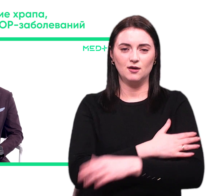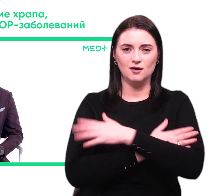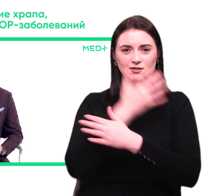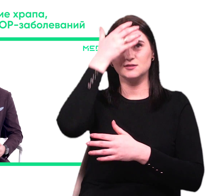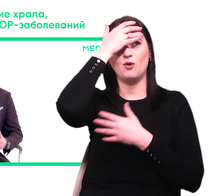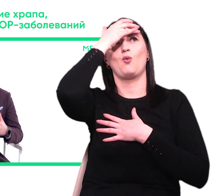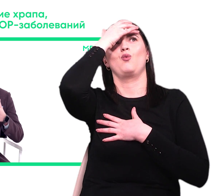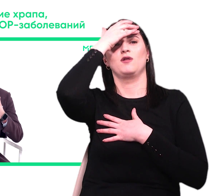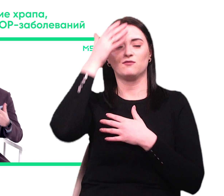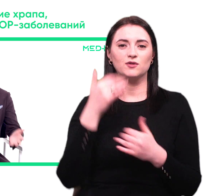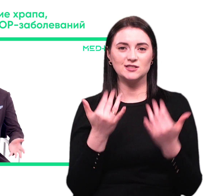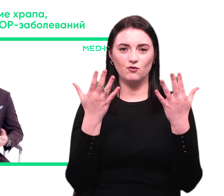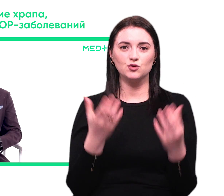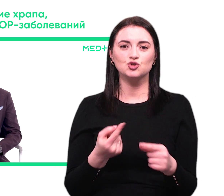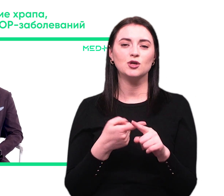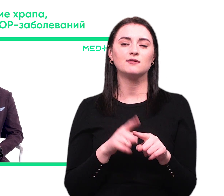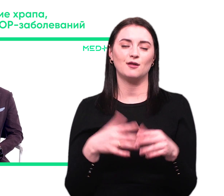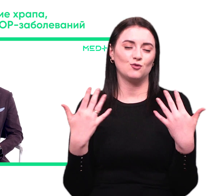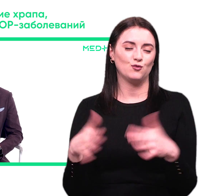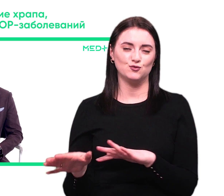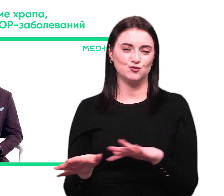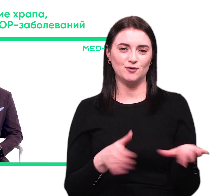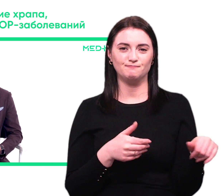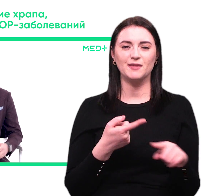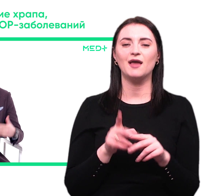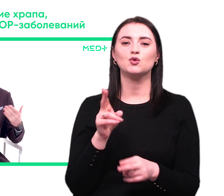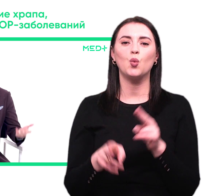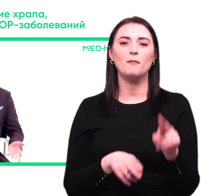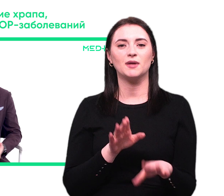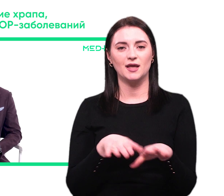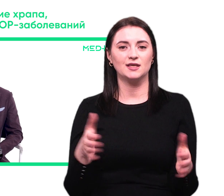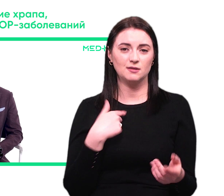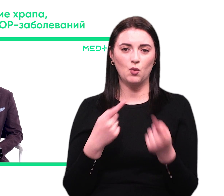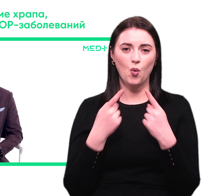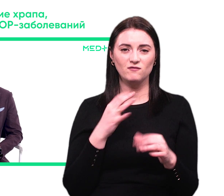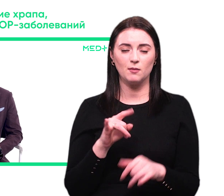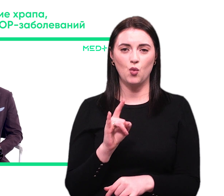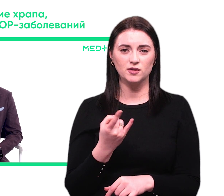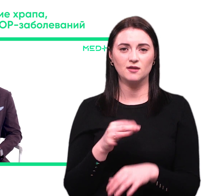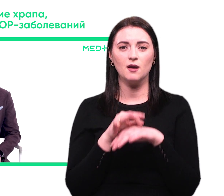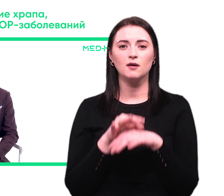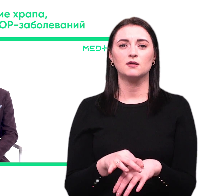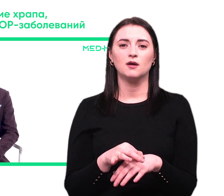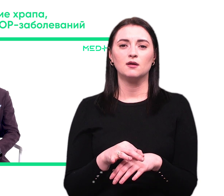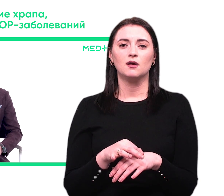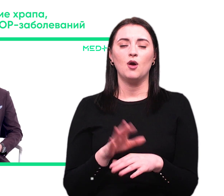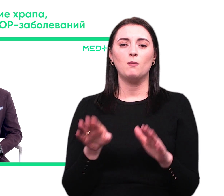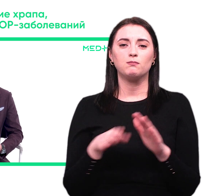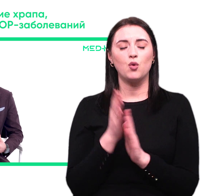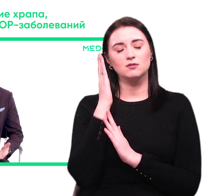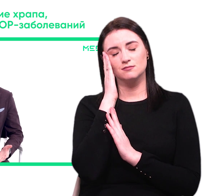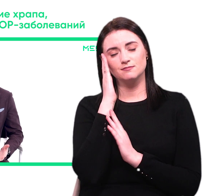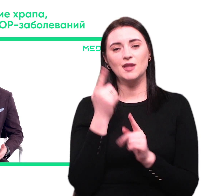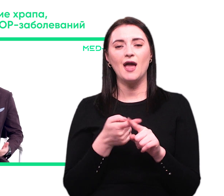На сегодняшний день это все ушло. Эти операции детям, если мы говорим о детях, то проводятся под седацией, и